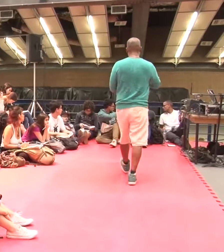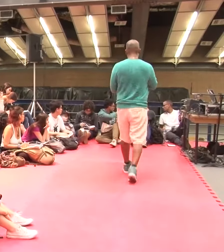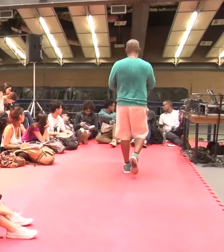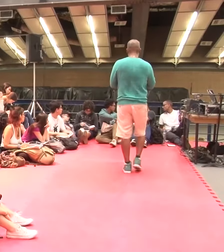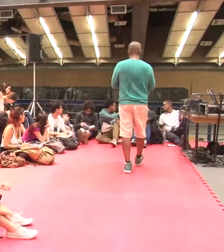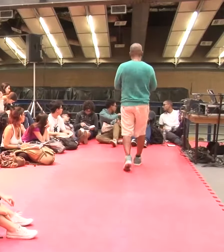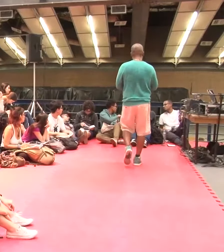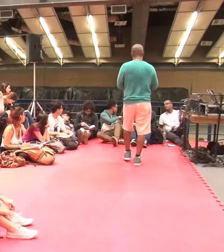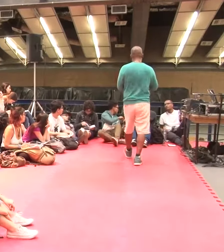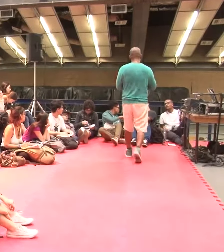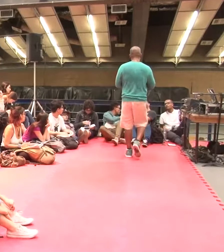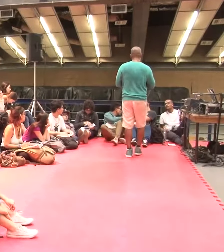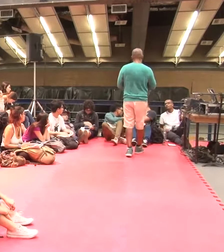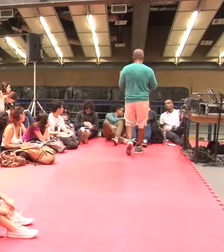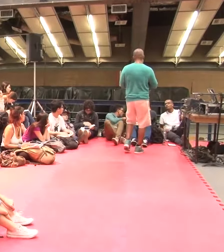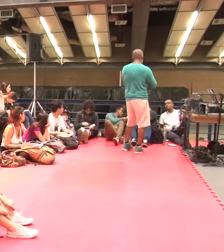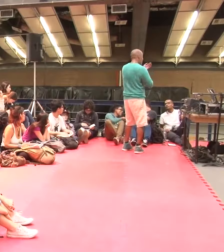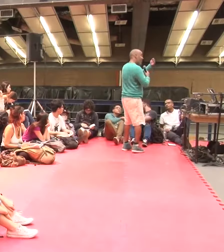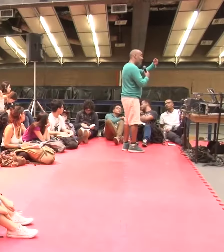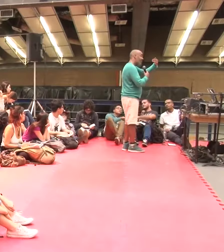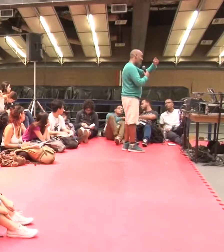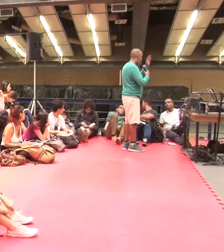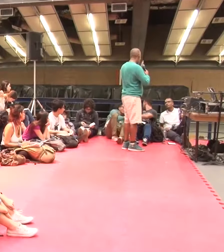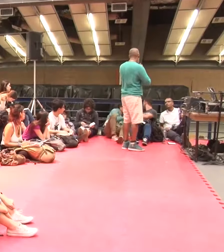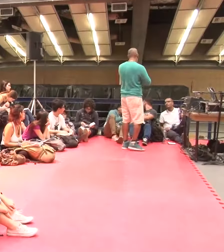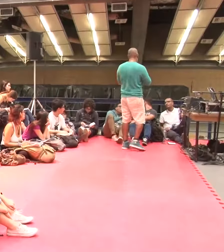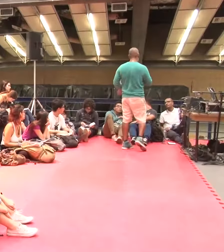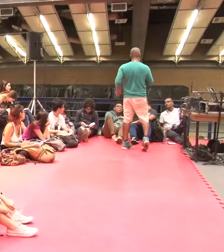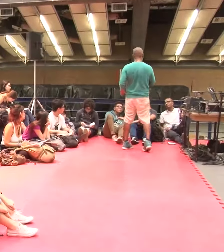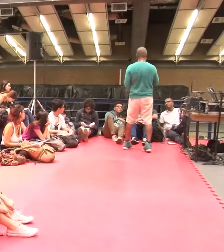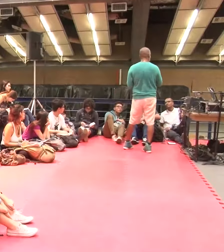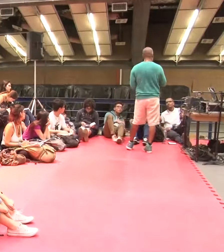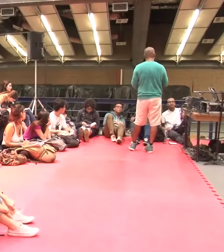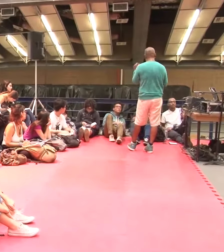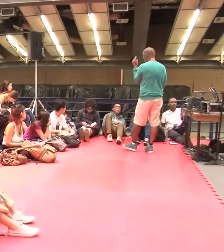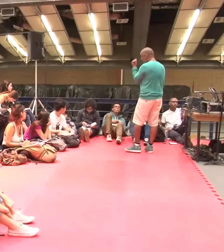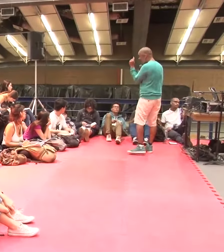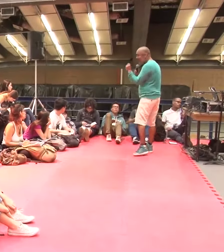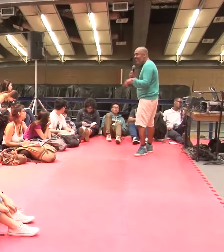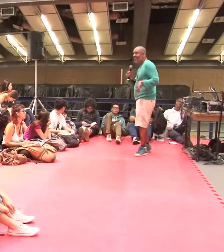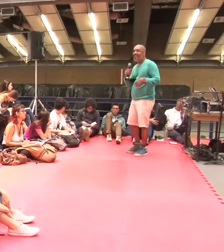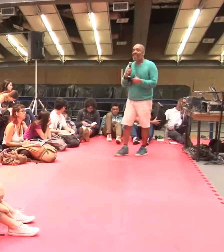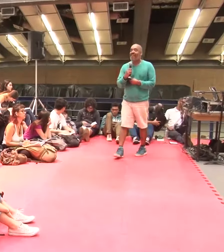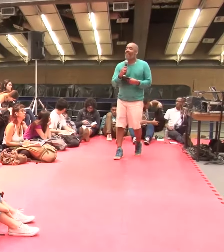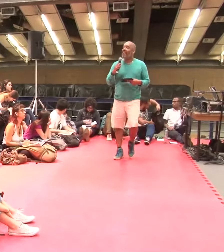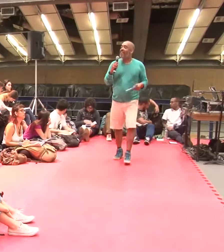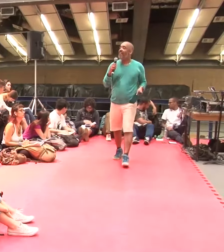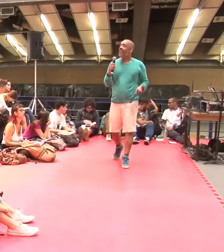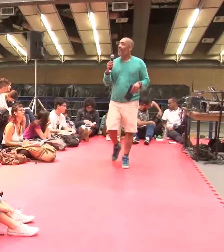de não serve, porque são barrinhas de cantando aqui.